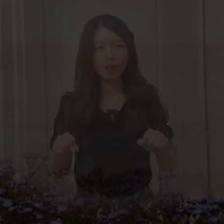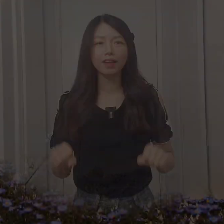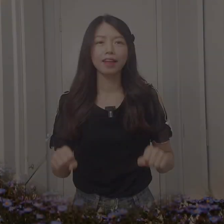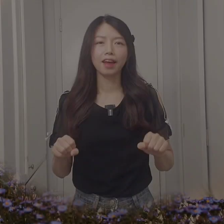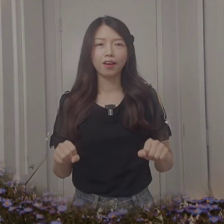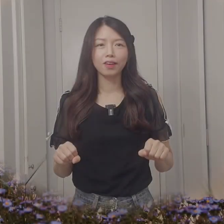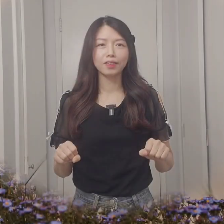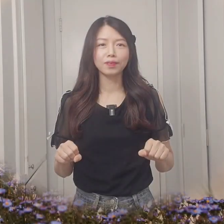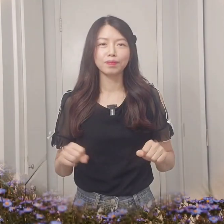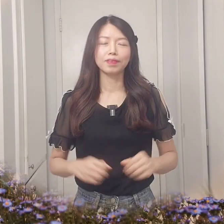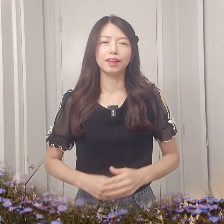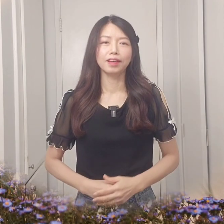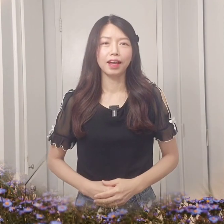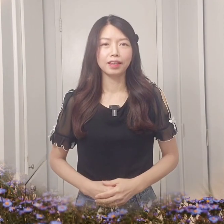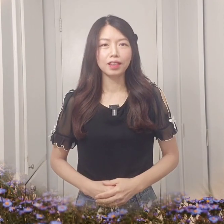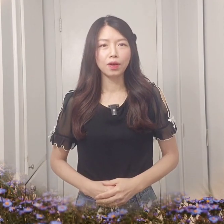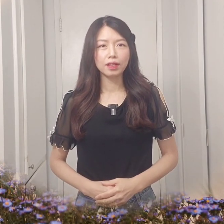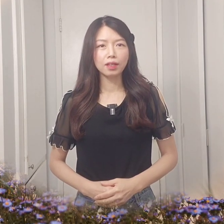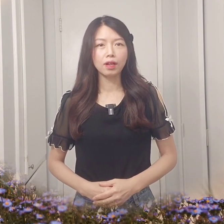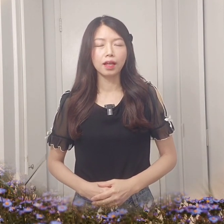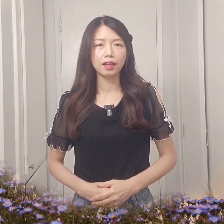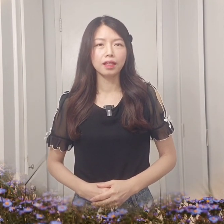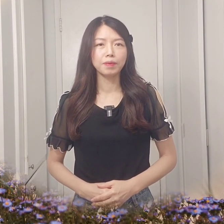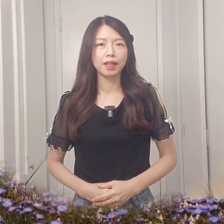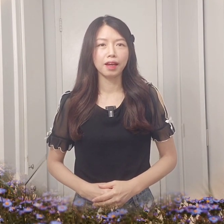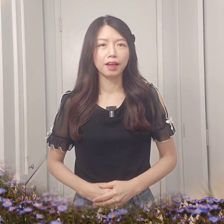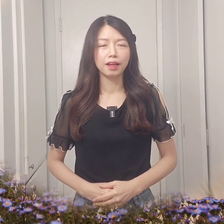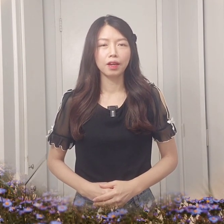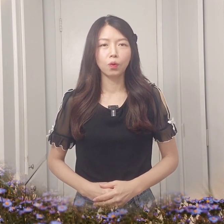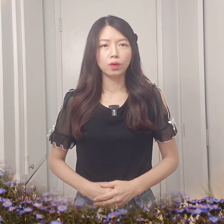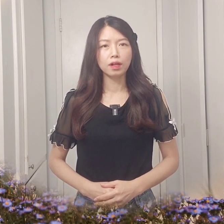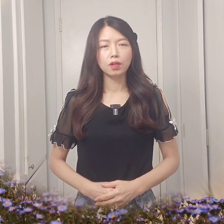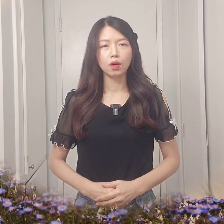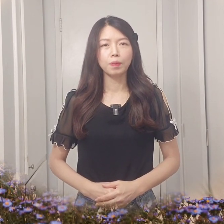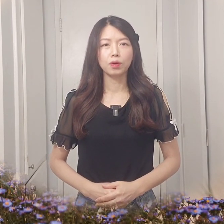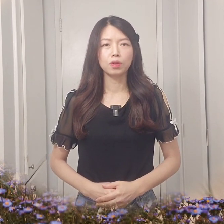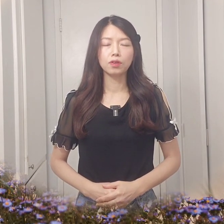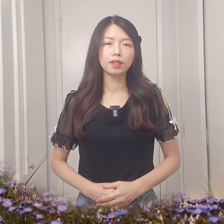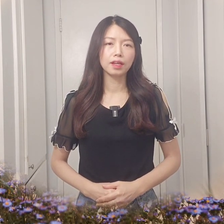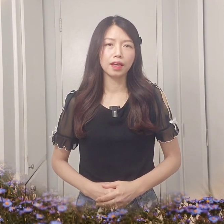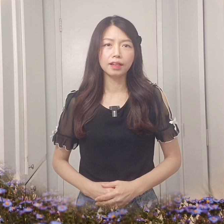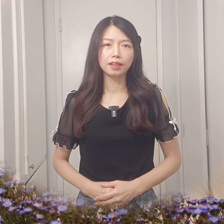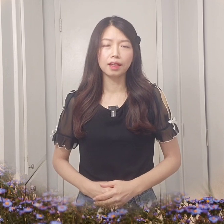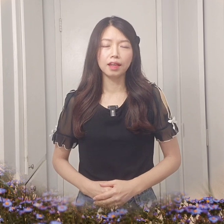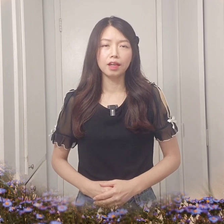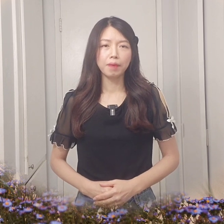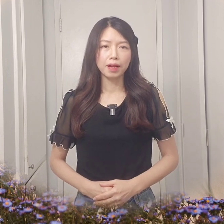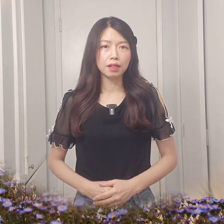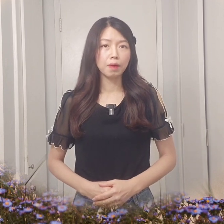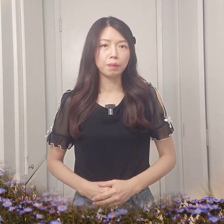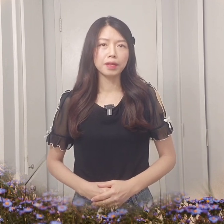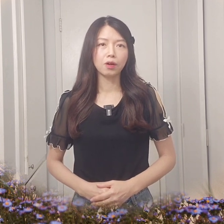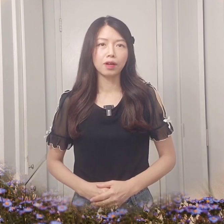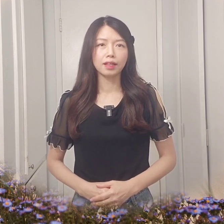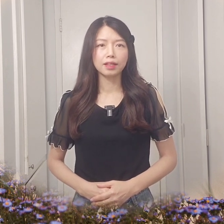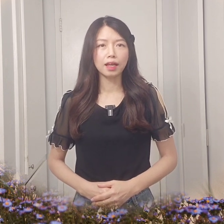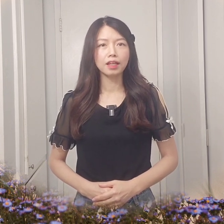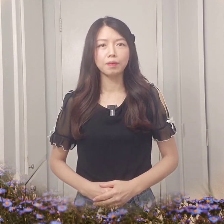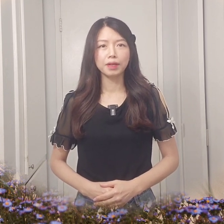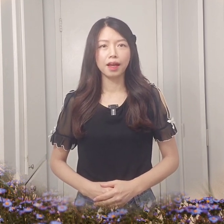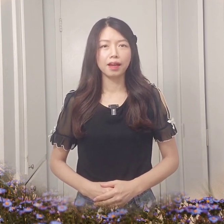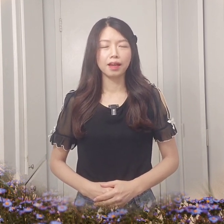여러분 안녕하세요. 아티조아 채널의 자이엔입니다. 오늘 저와 배울 수어 찬양은 말씀 앞에서